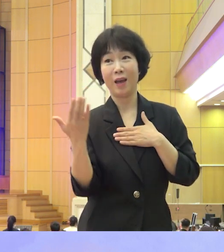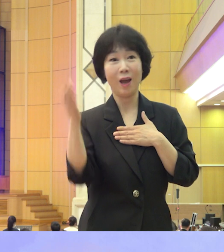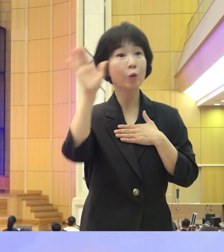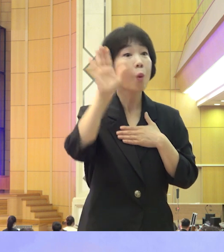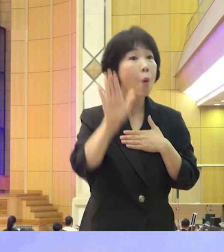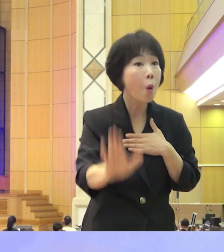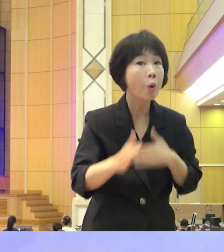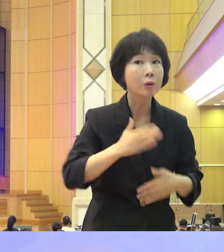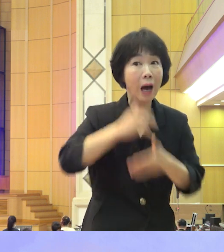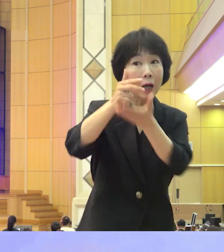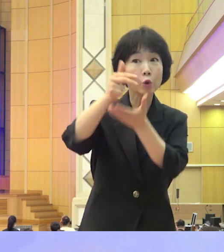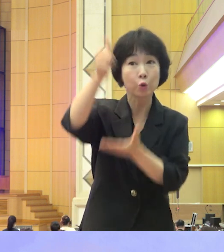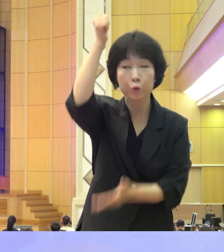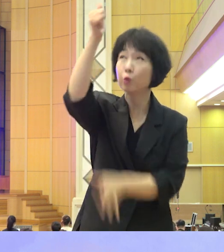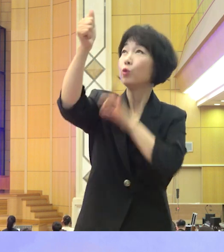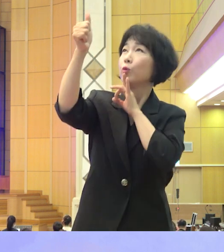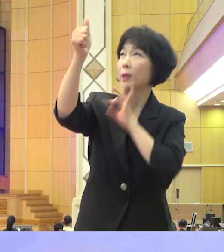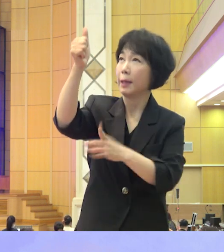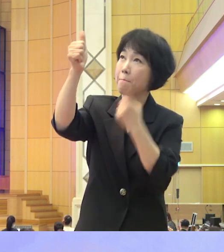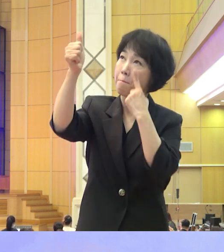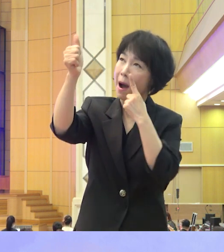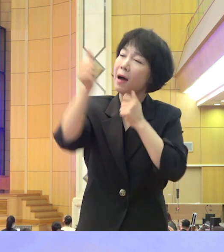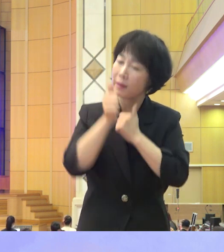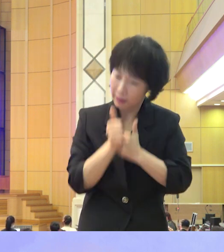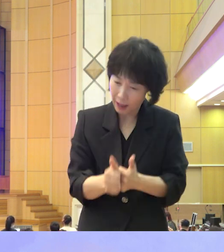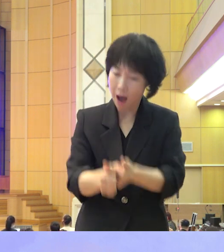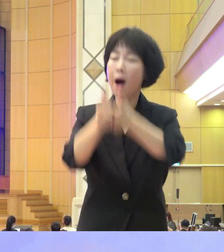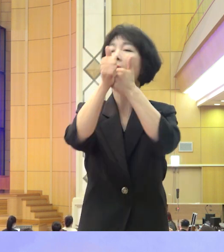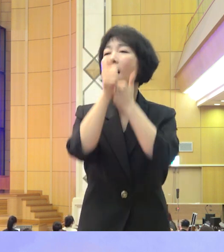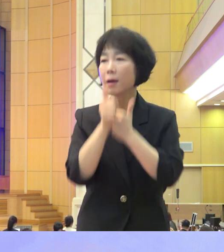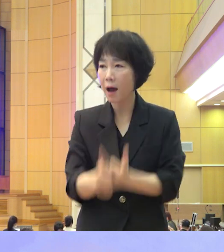험해도 나 주님만